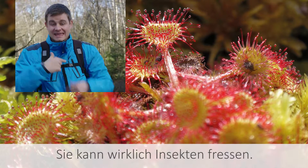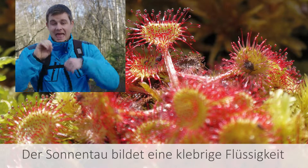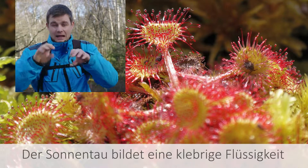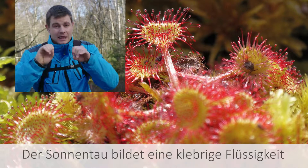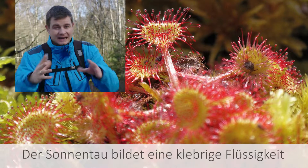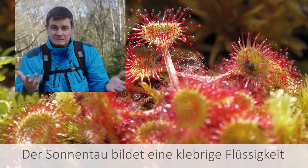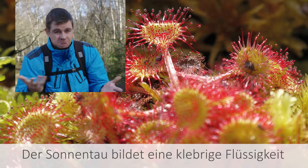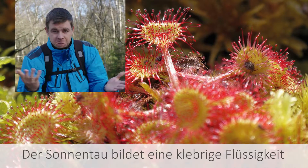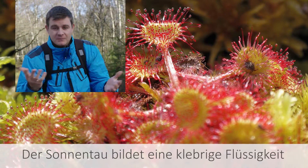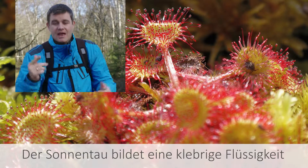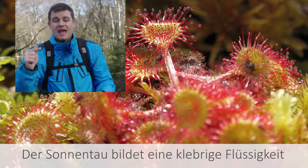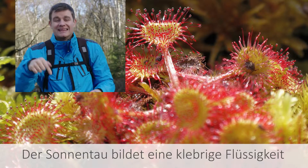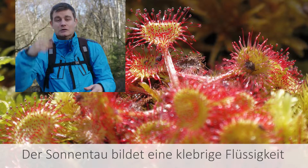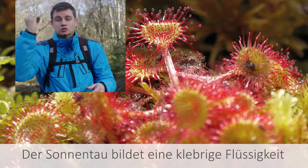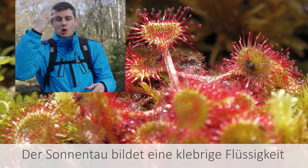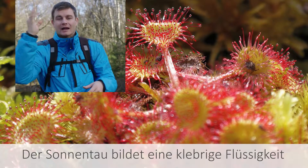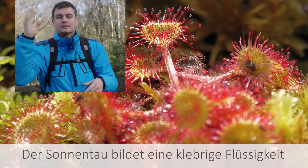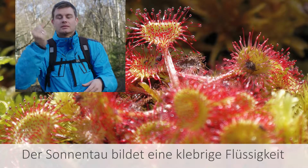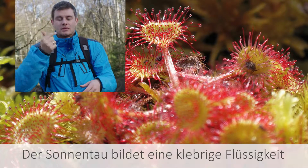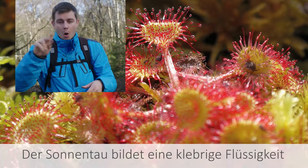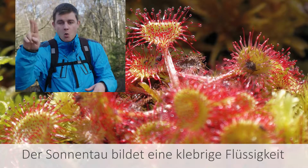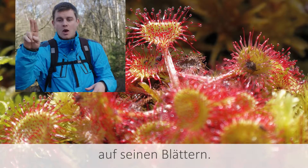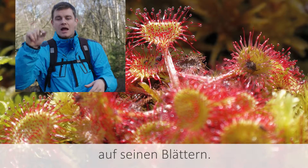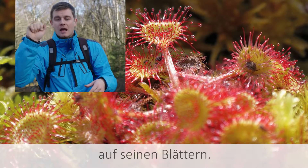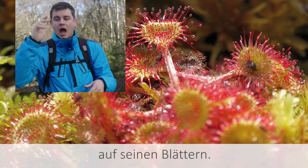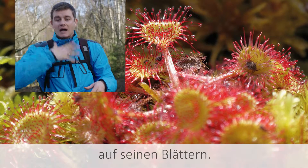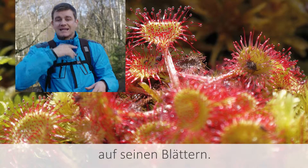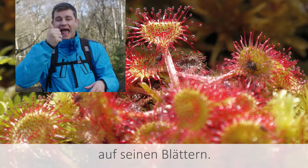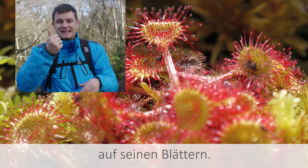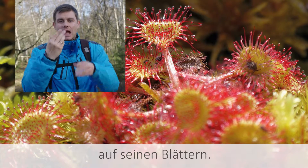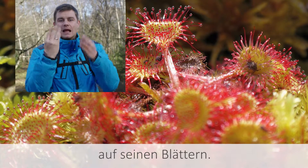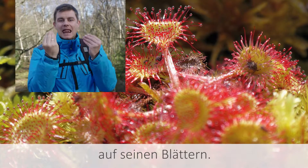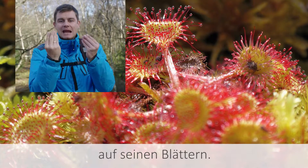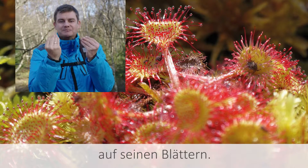Der Sonnentau bildet eine klebrige Flüssigkeit auf seinen Blättern.